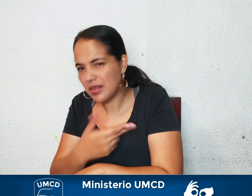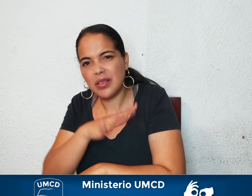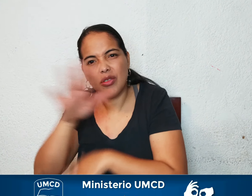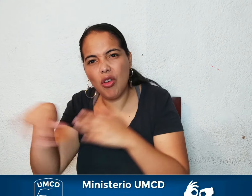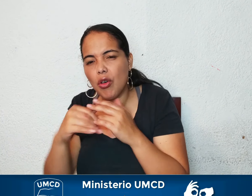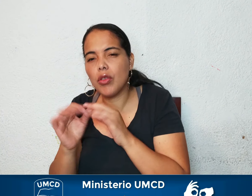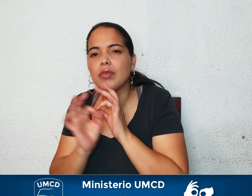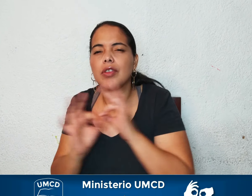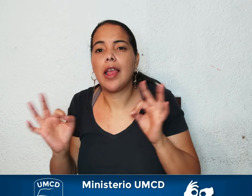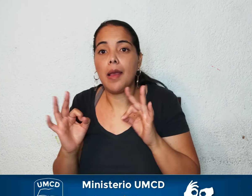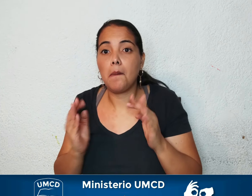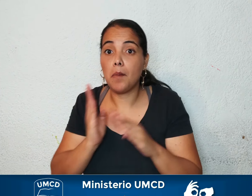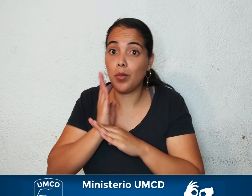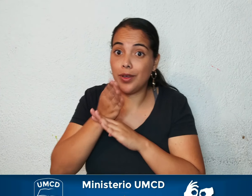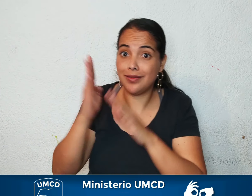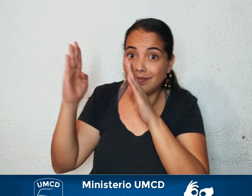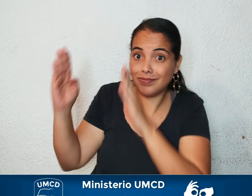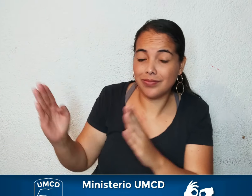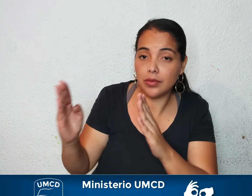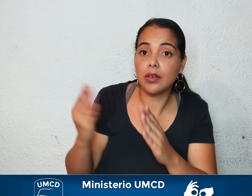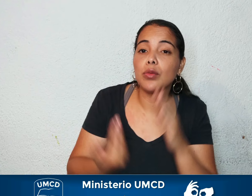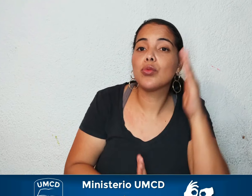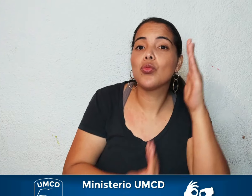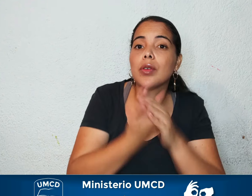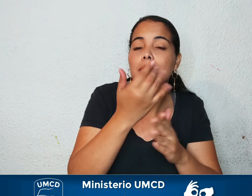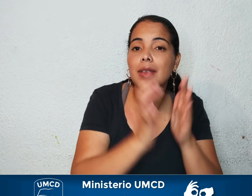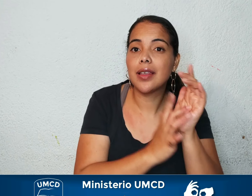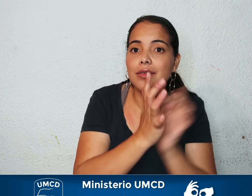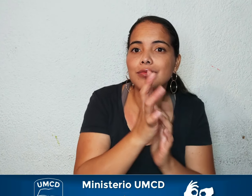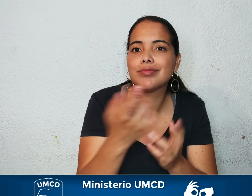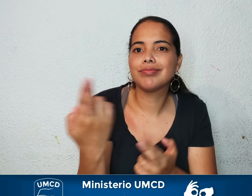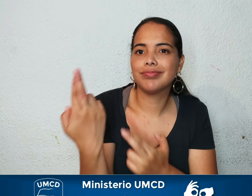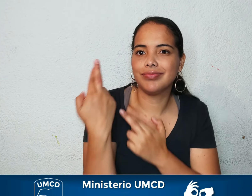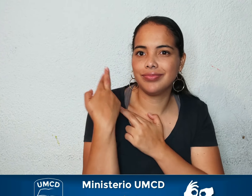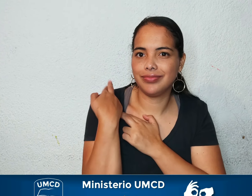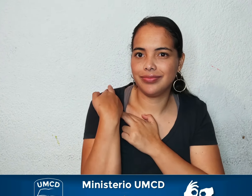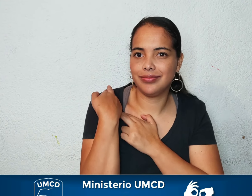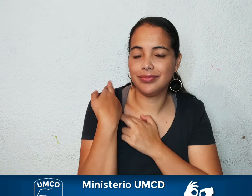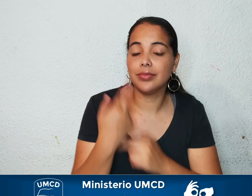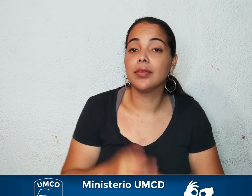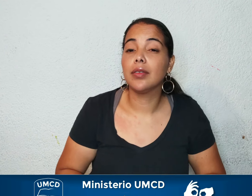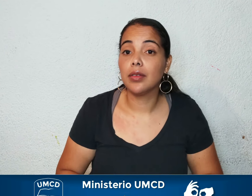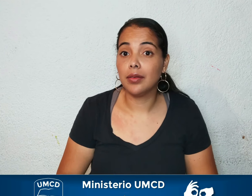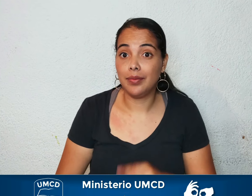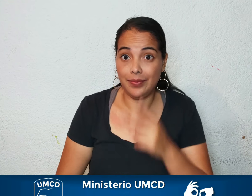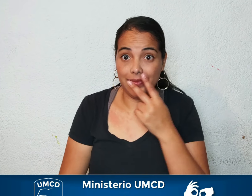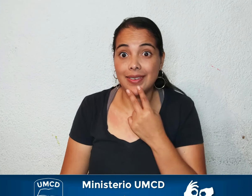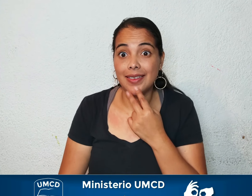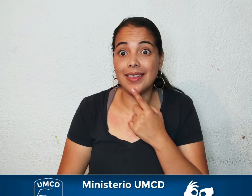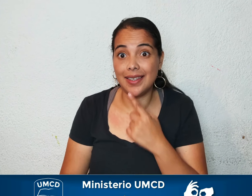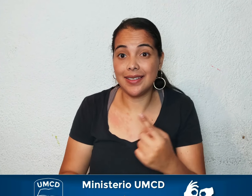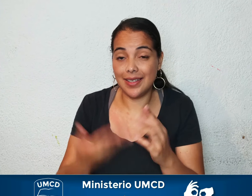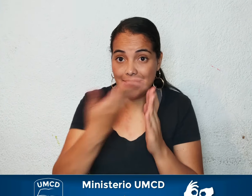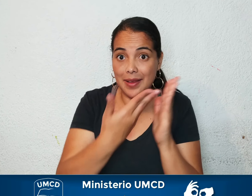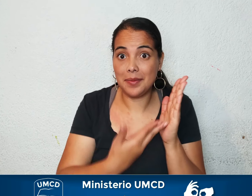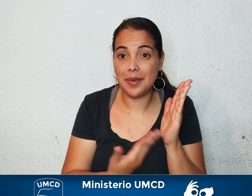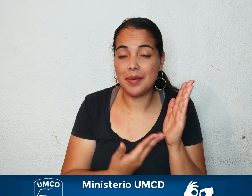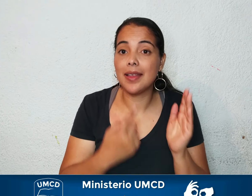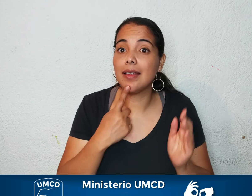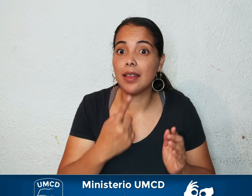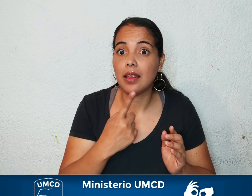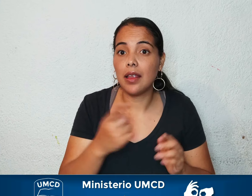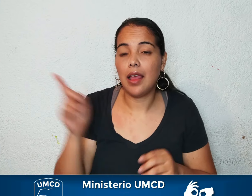era derramado para simbólicamente ofrecer perdón al hombre. Pero dice la Biblia de que esa